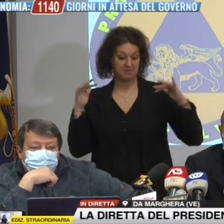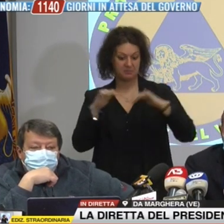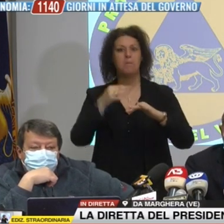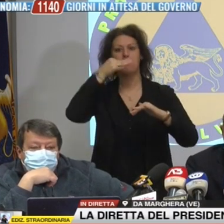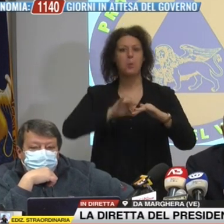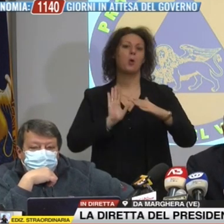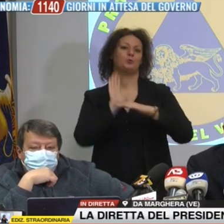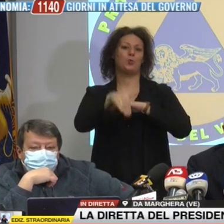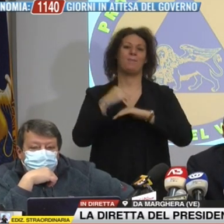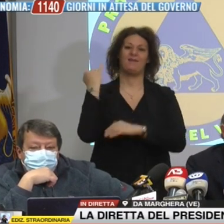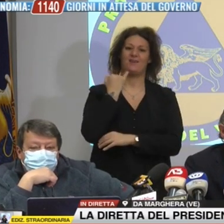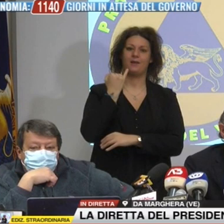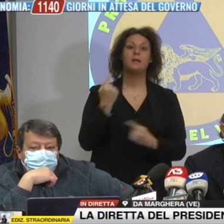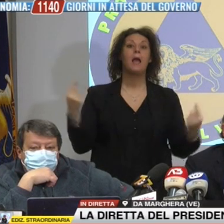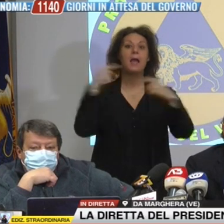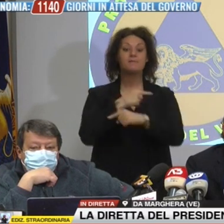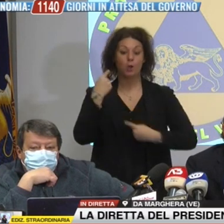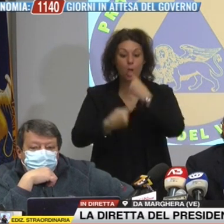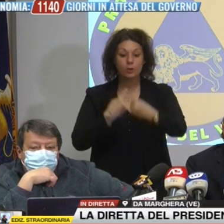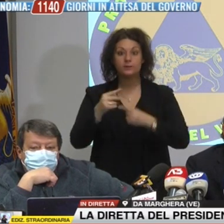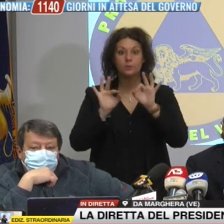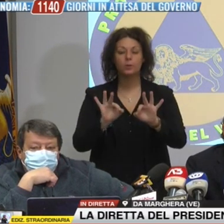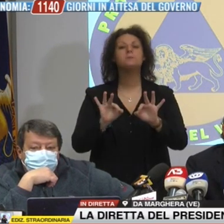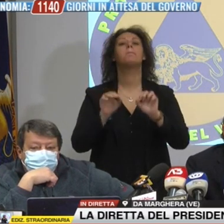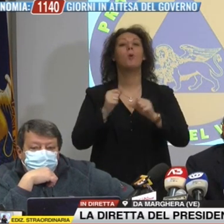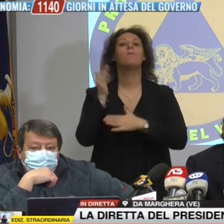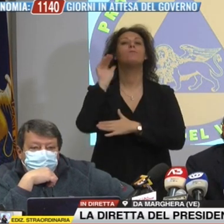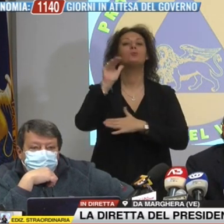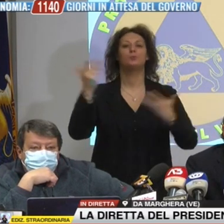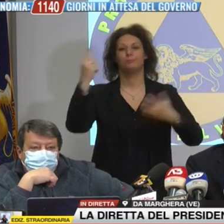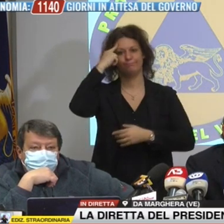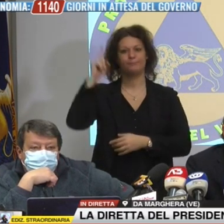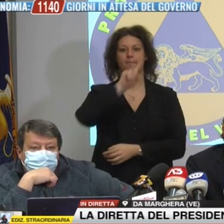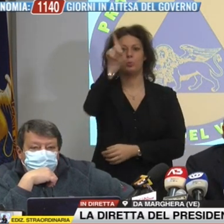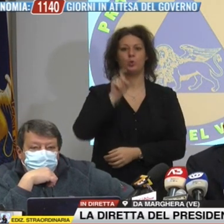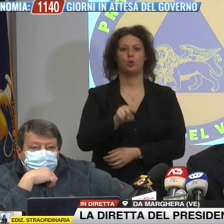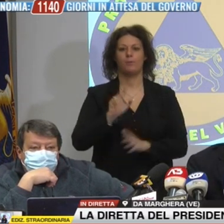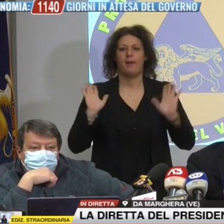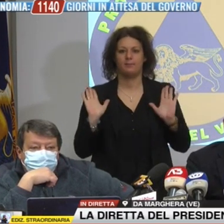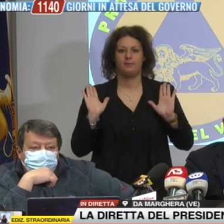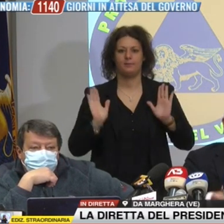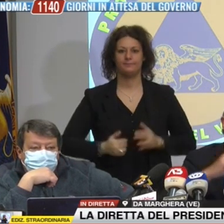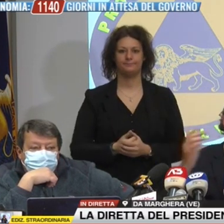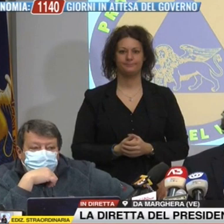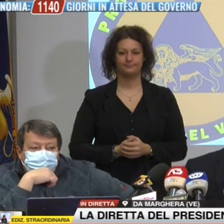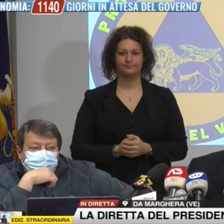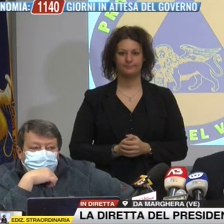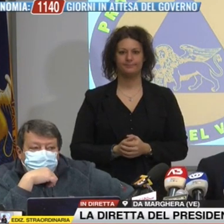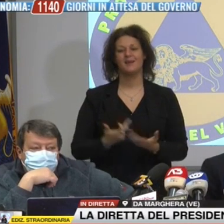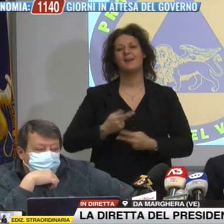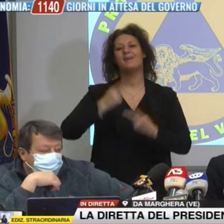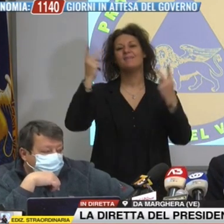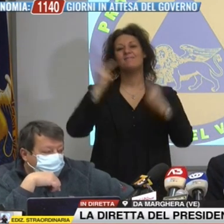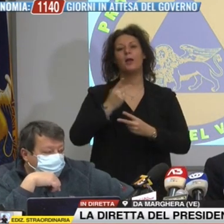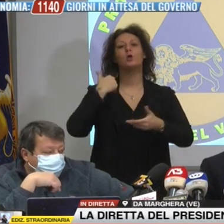dobbiamo lasciare il futuro con un punto di domanda. Allora qua si spacca, il mondo si spacca sempre in